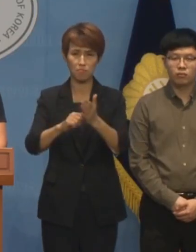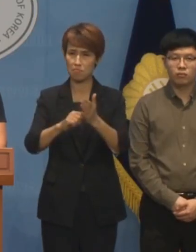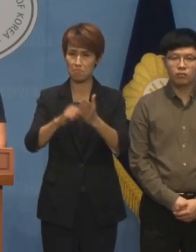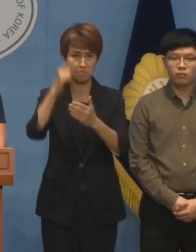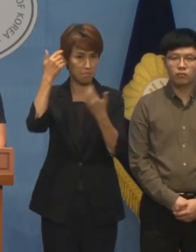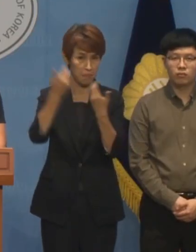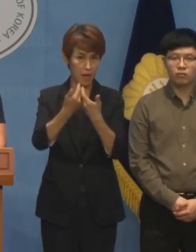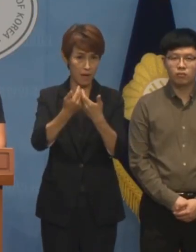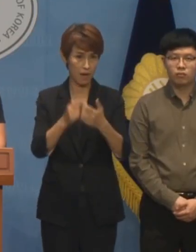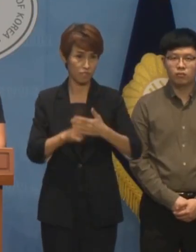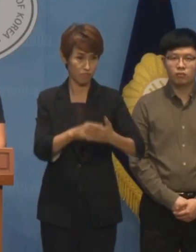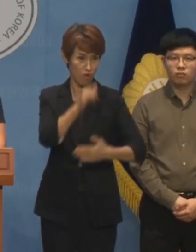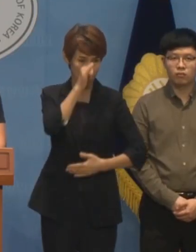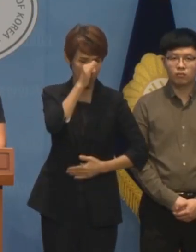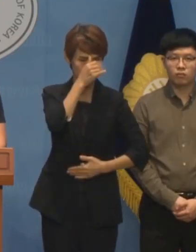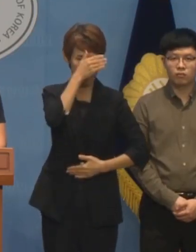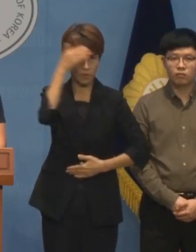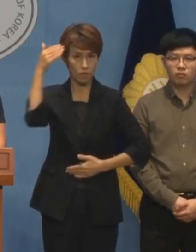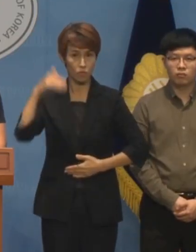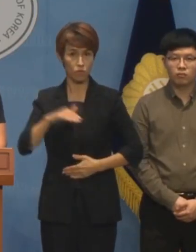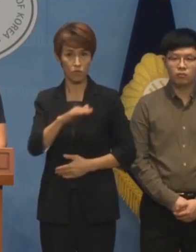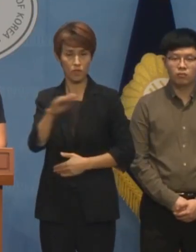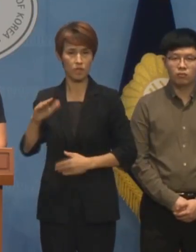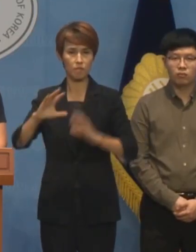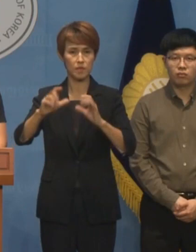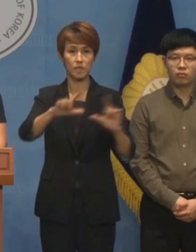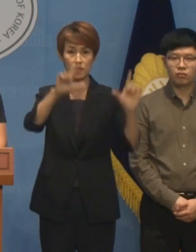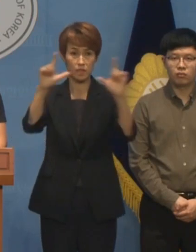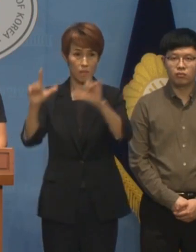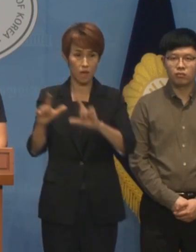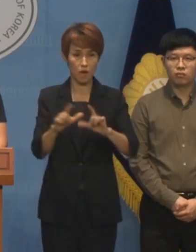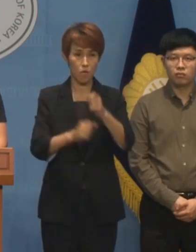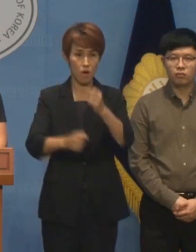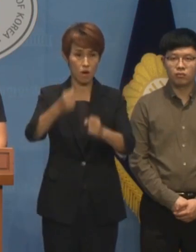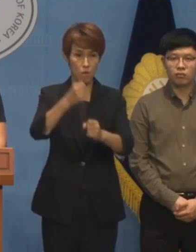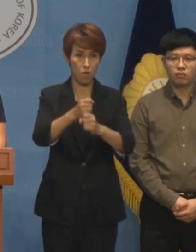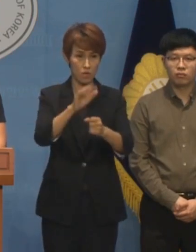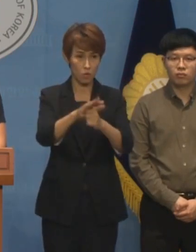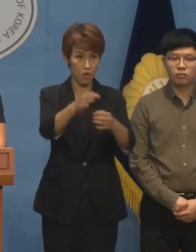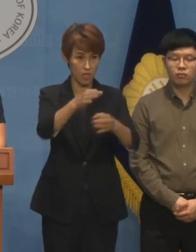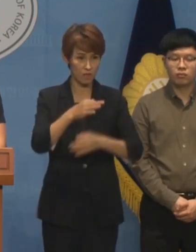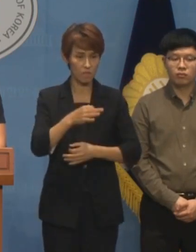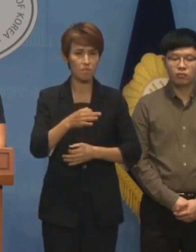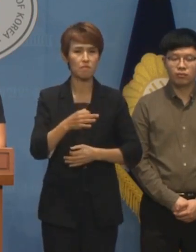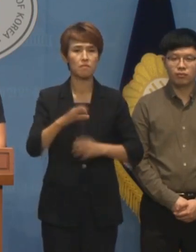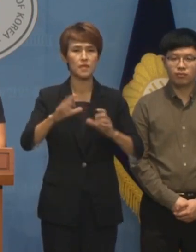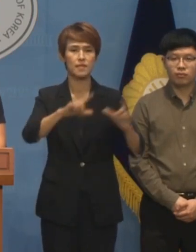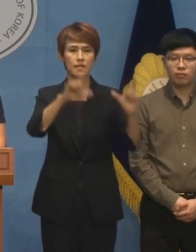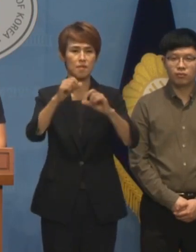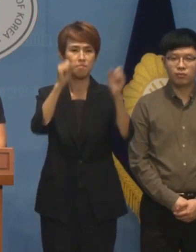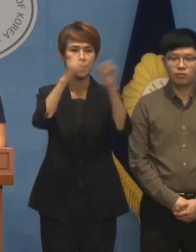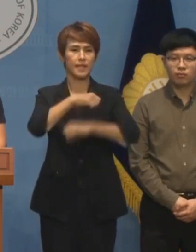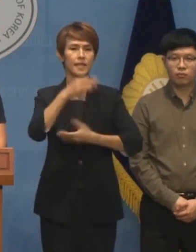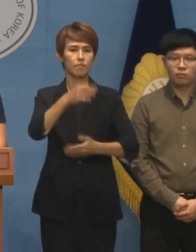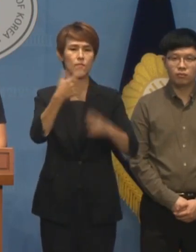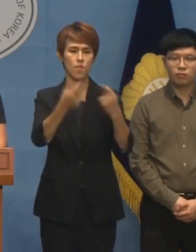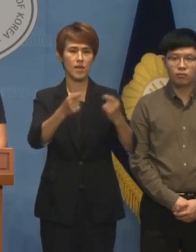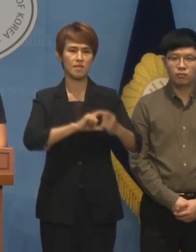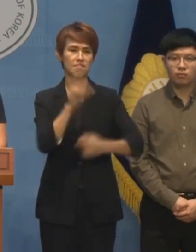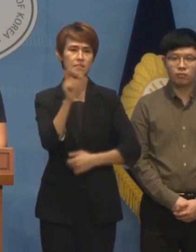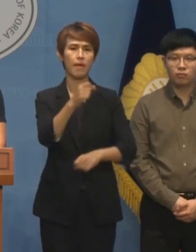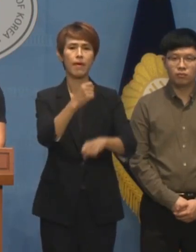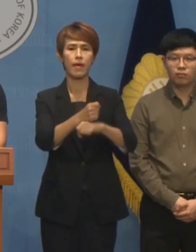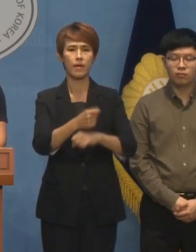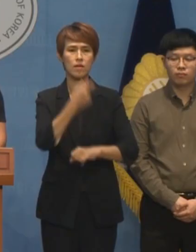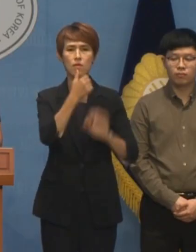강행한다면 저희 미래 세대들은 민생회복지원금을 민생파탄금으로 재명명하여 단호히 거부하겠습니다.